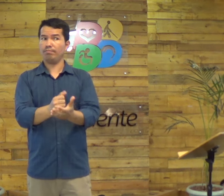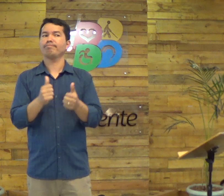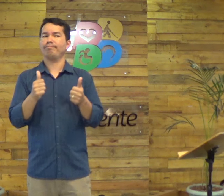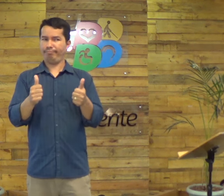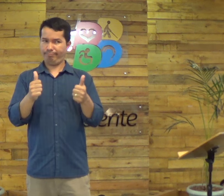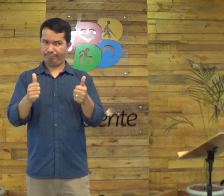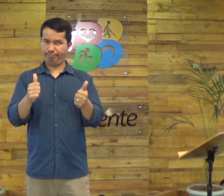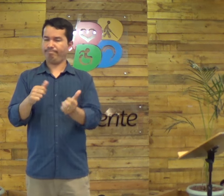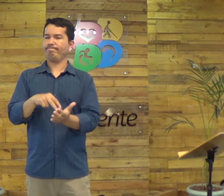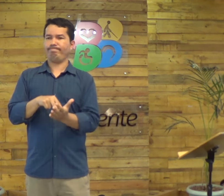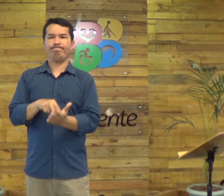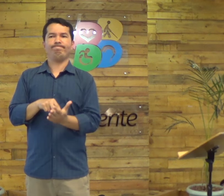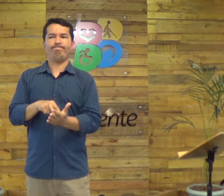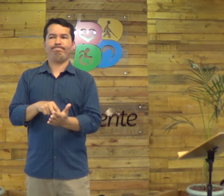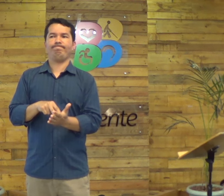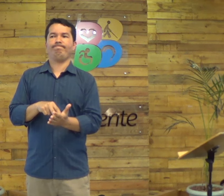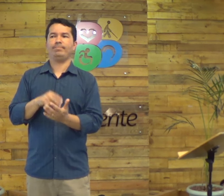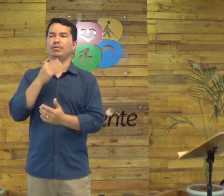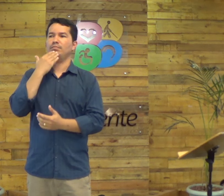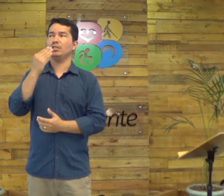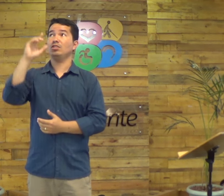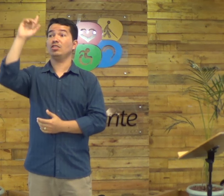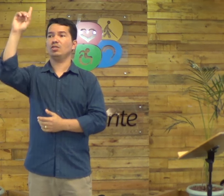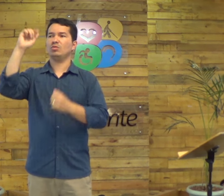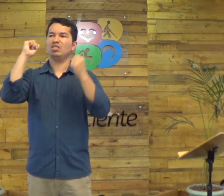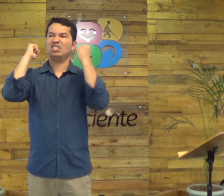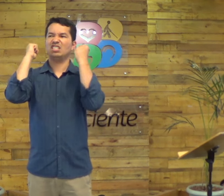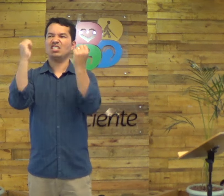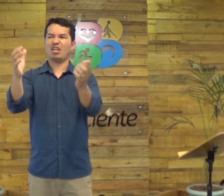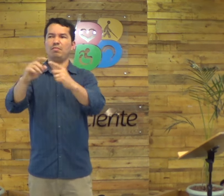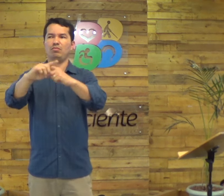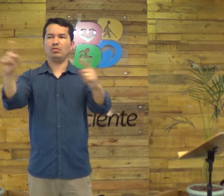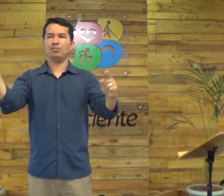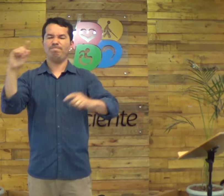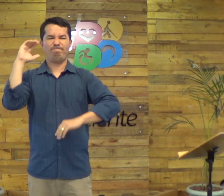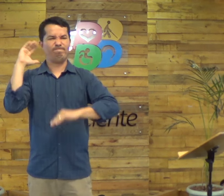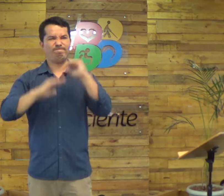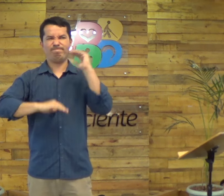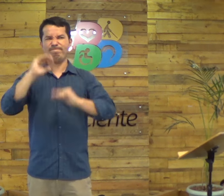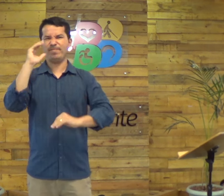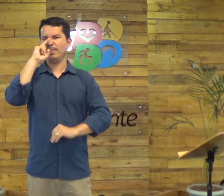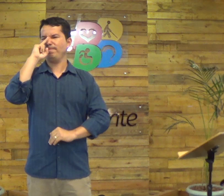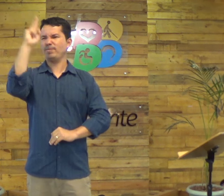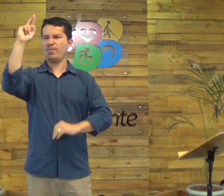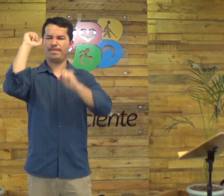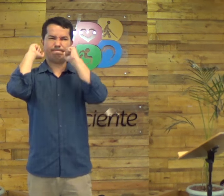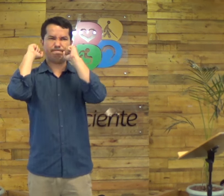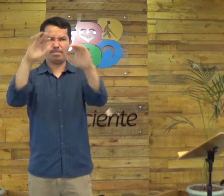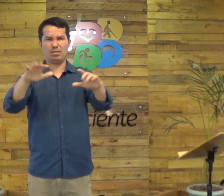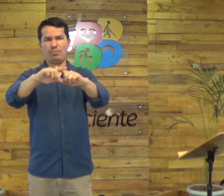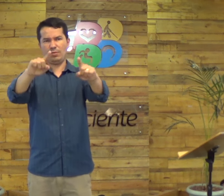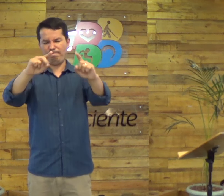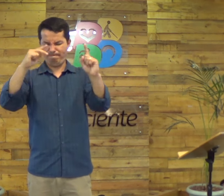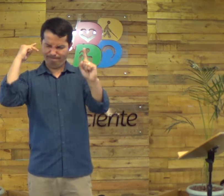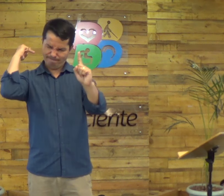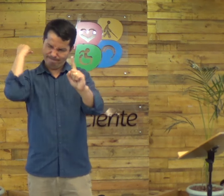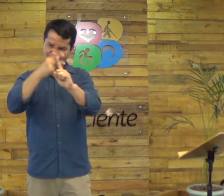mas se você quiser ajudar, continue em pé, e fique bem em pé, porque Deus vai abençoar, Deus vai se capacitar, Deus vai fazer,